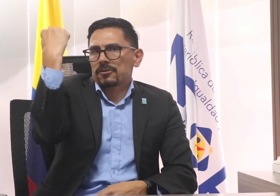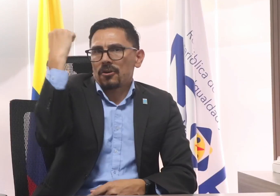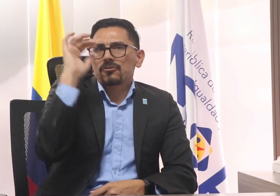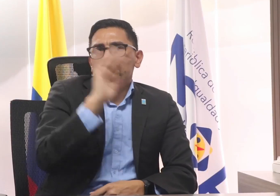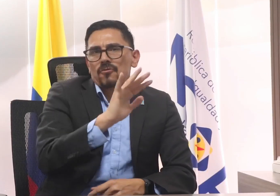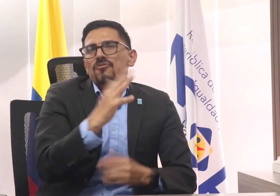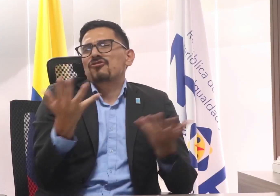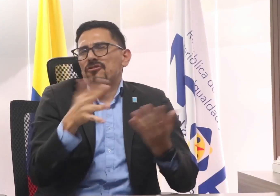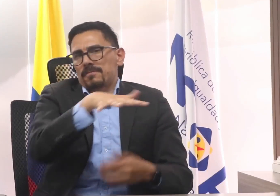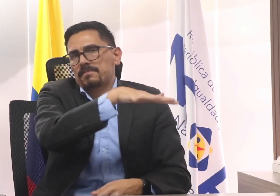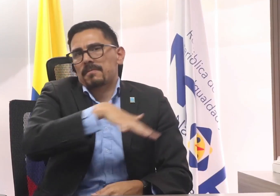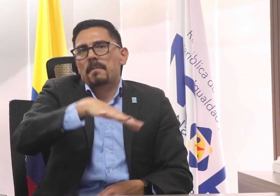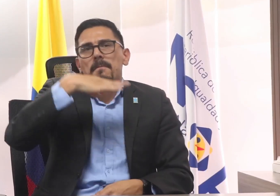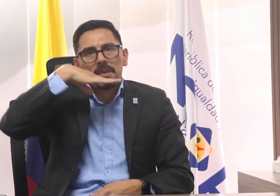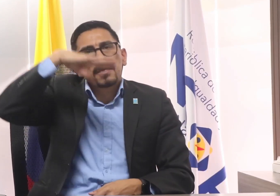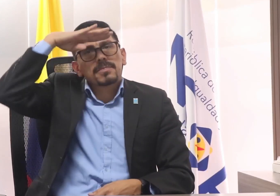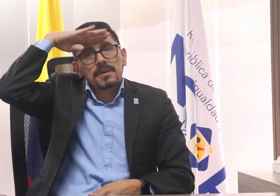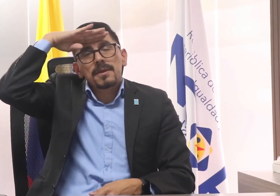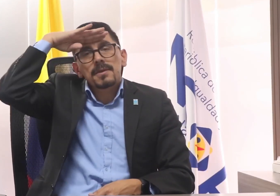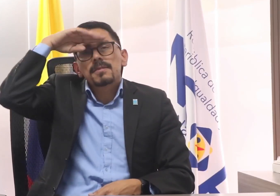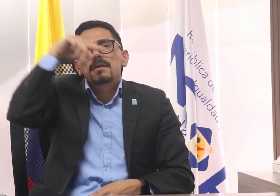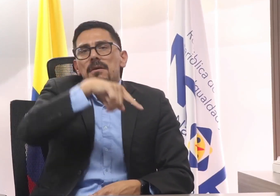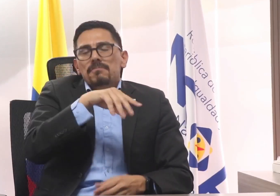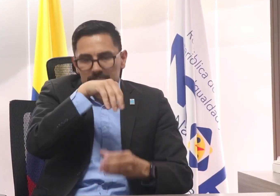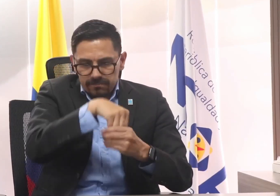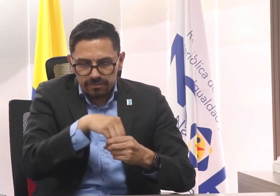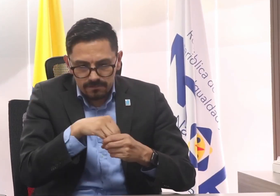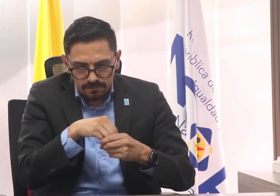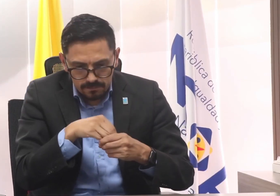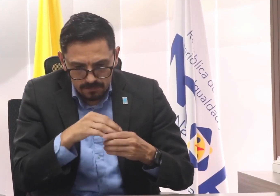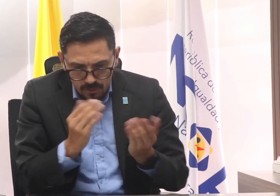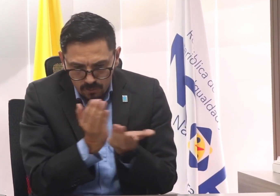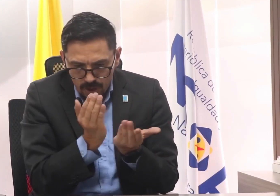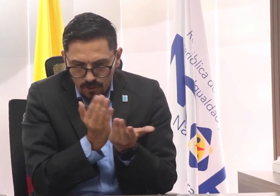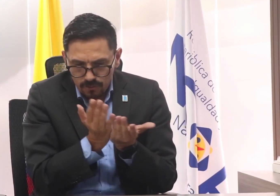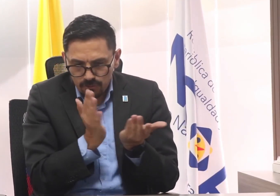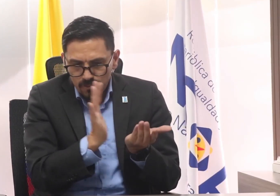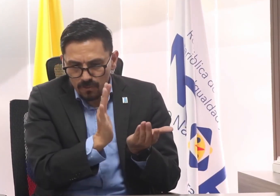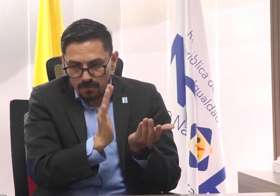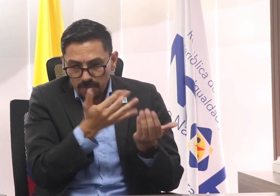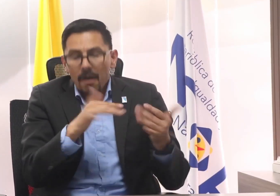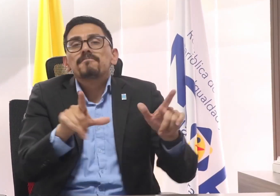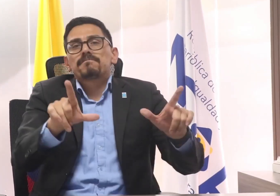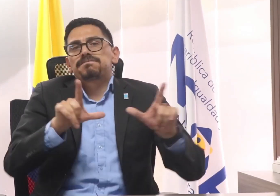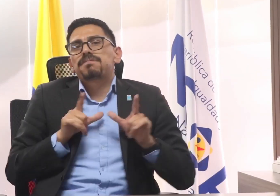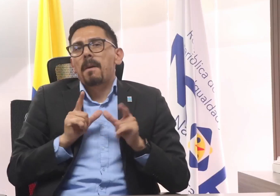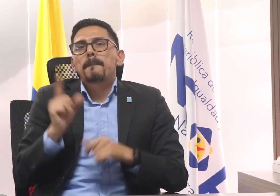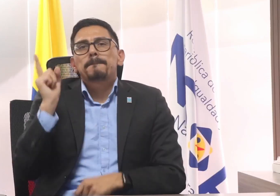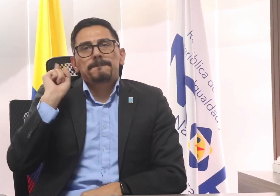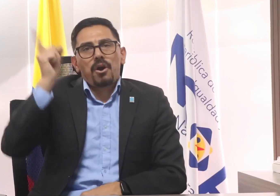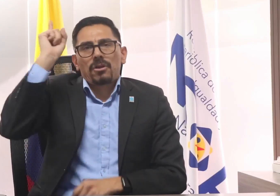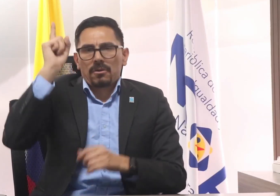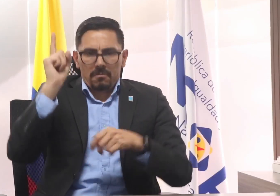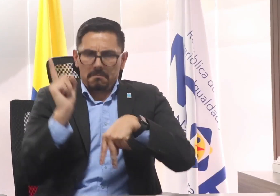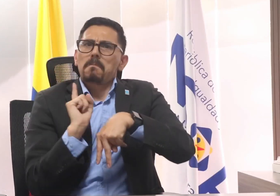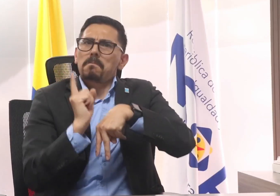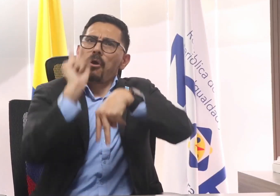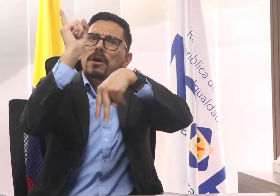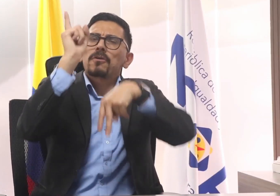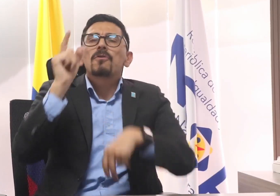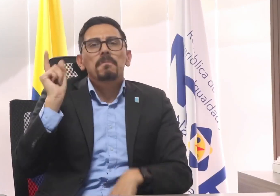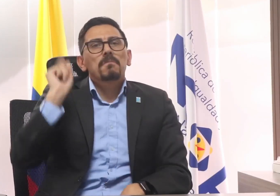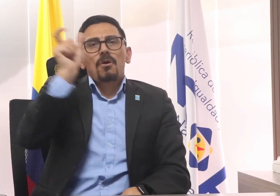Nos acompañarán Anderson desde la ciudad de Medellín. Él es politólogo